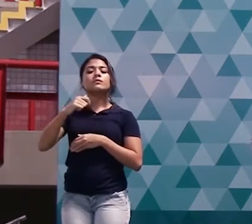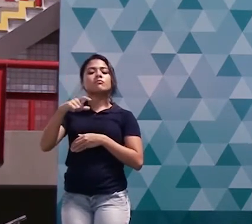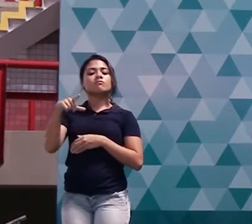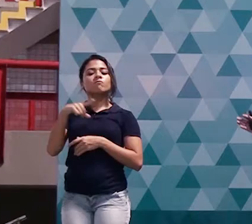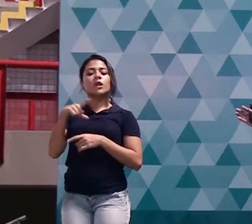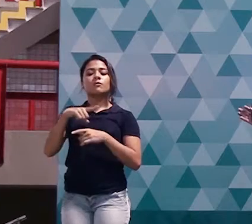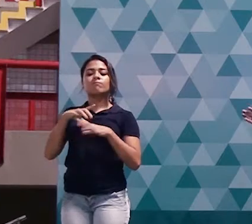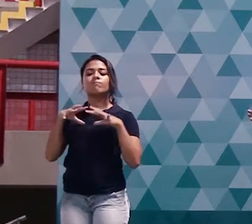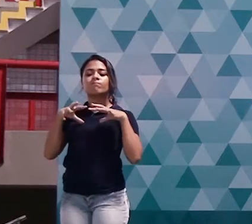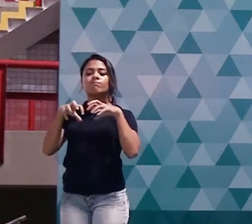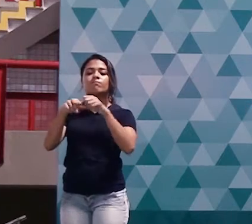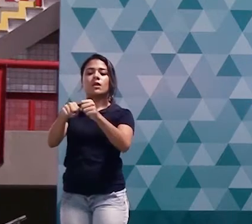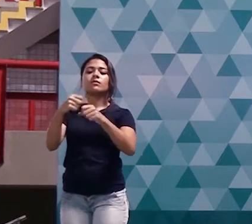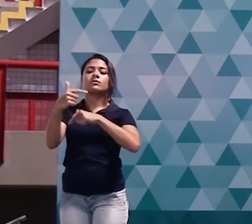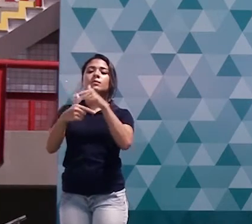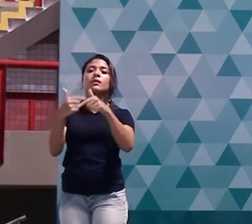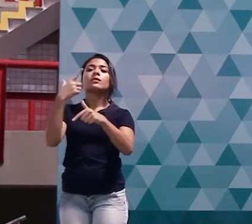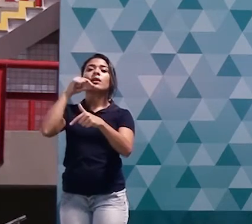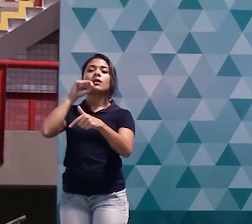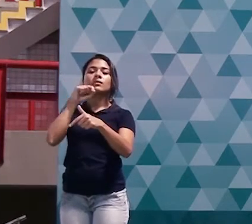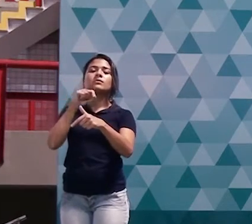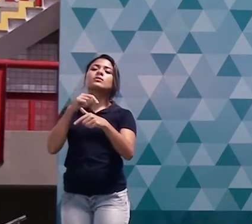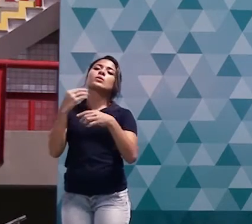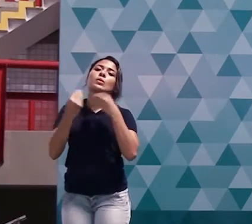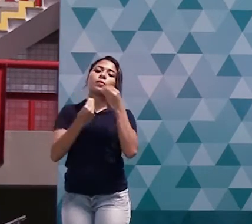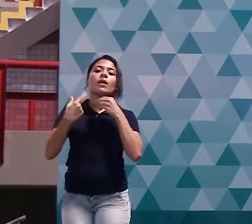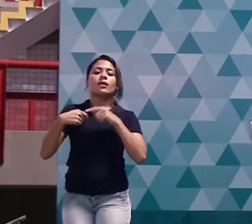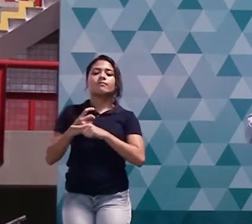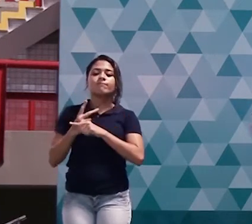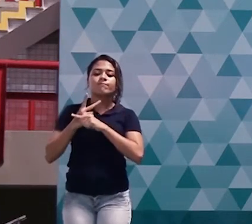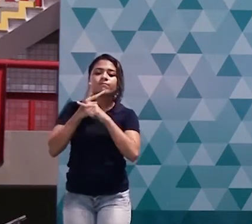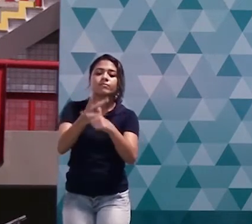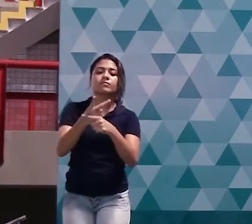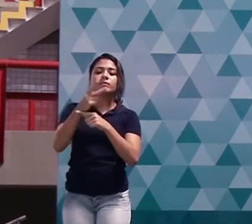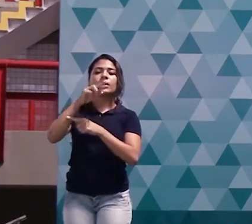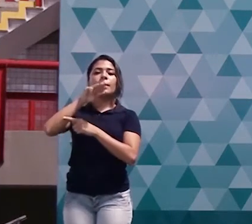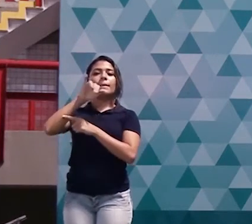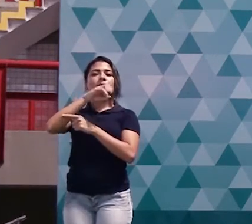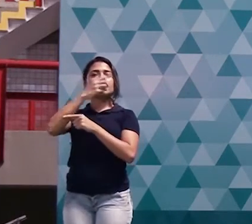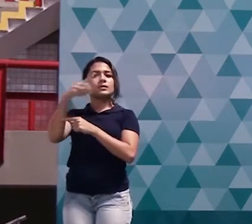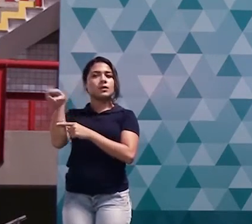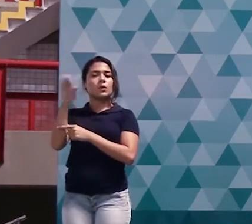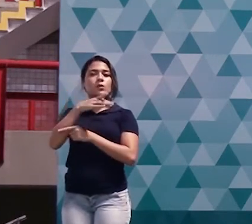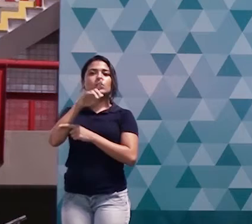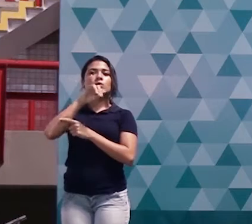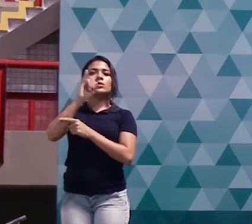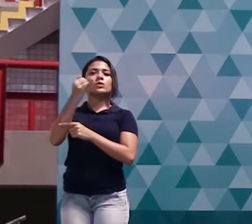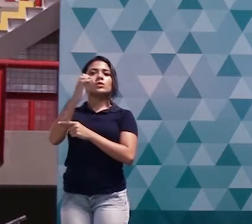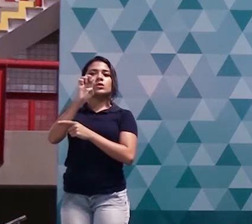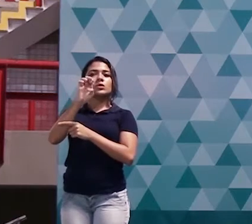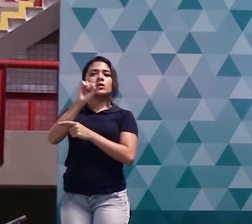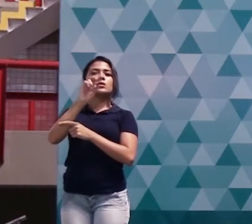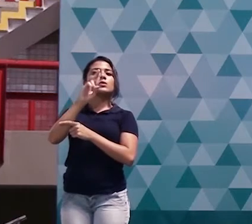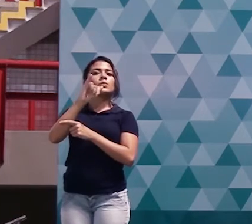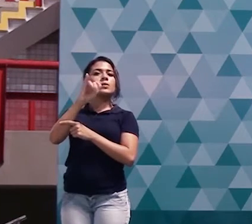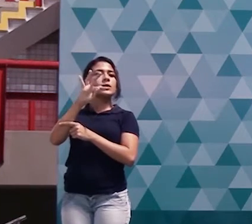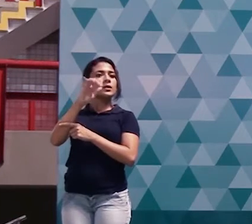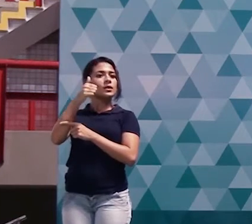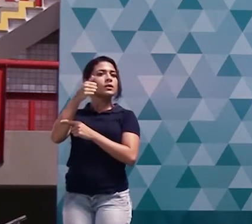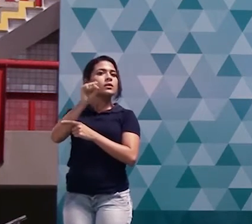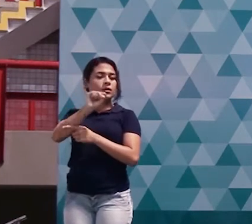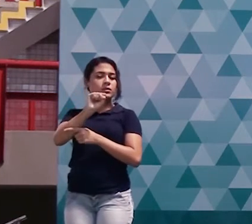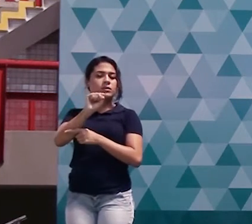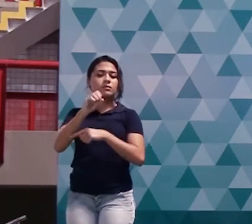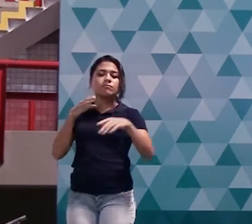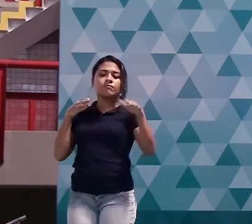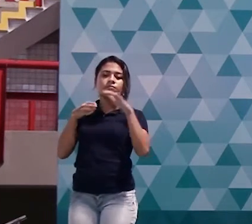Nas missões jesuíticas. Então era muito comum os bandeirantes invadirem missões, matarem os jesuítas e prenderem os